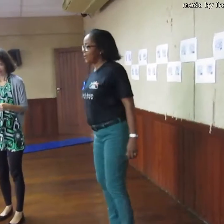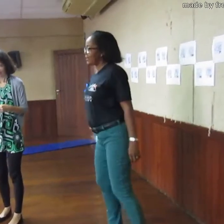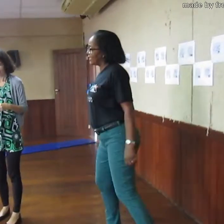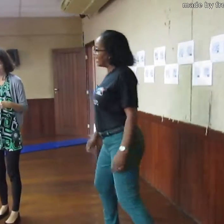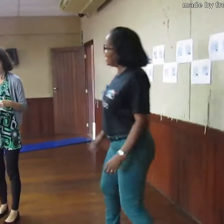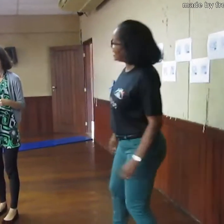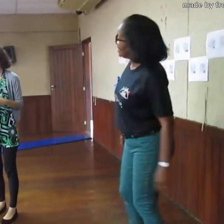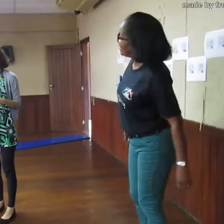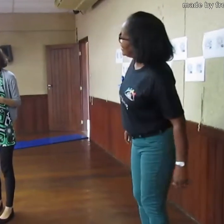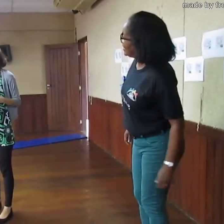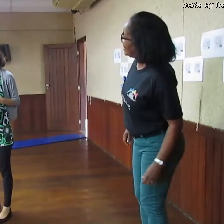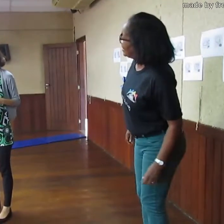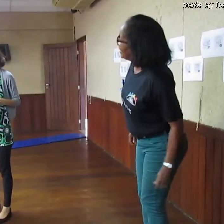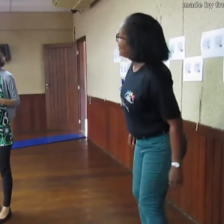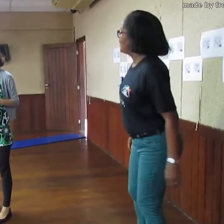Vamos ver a palavra dela?